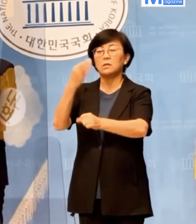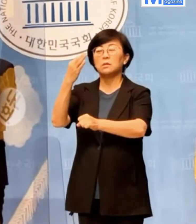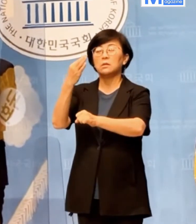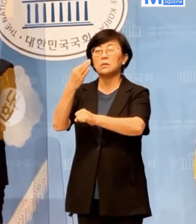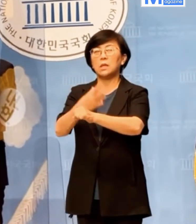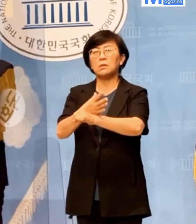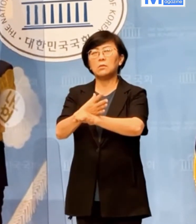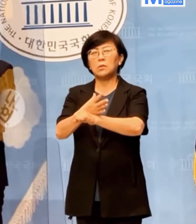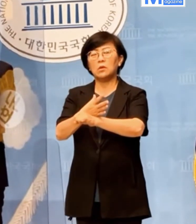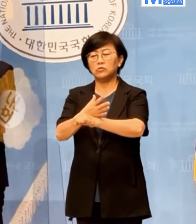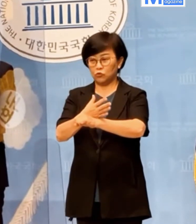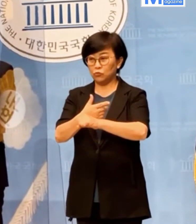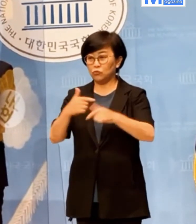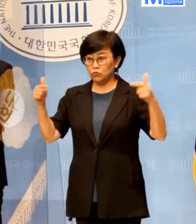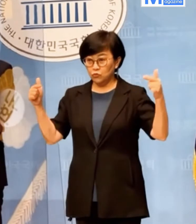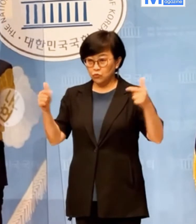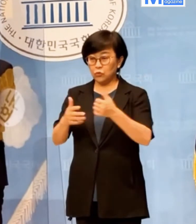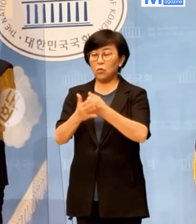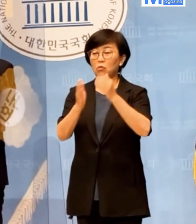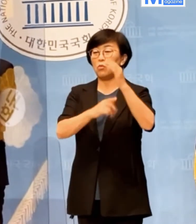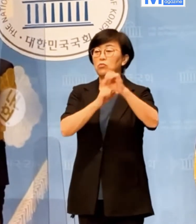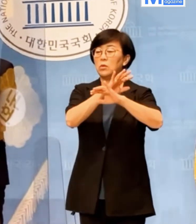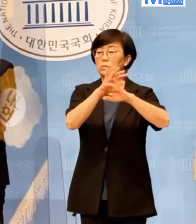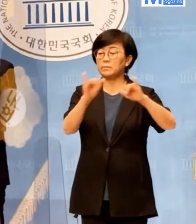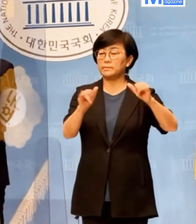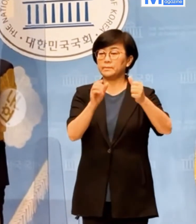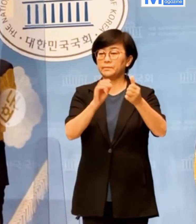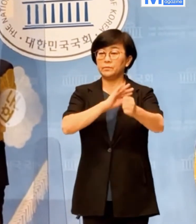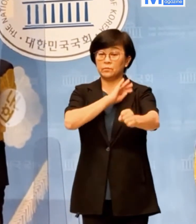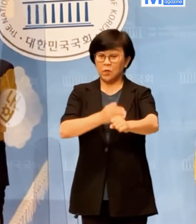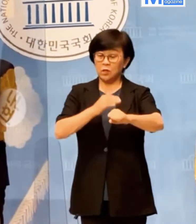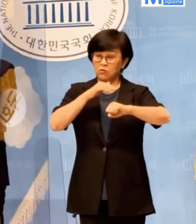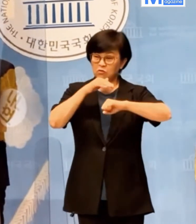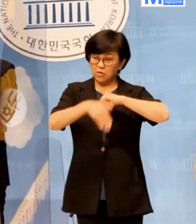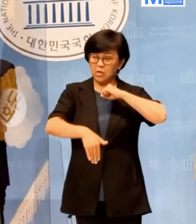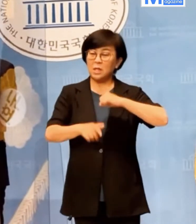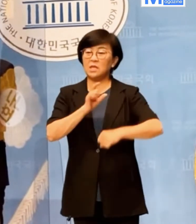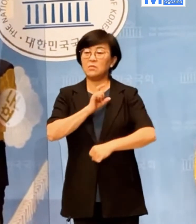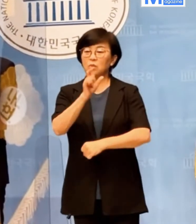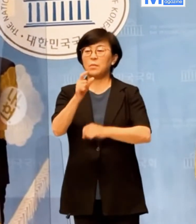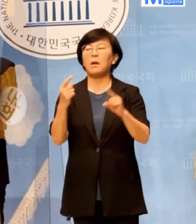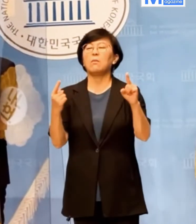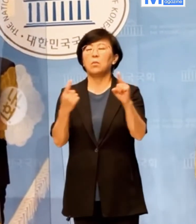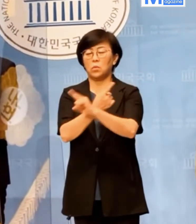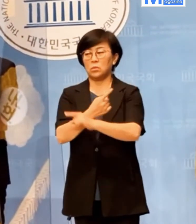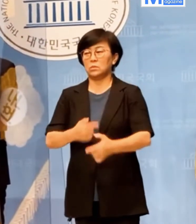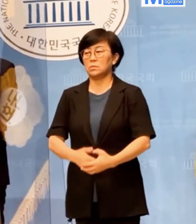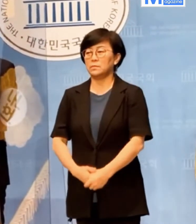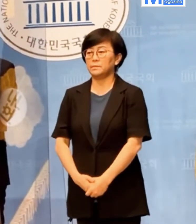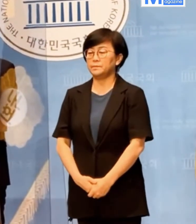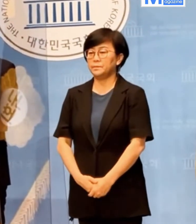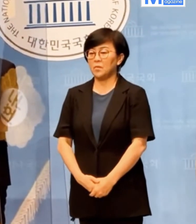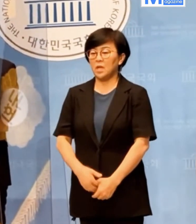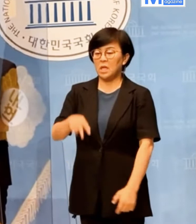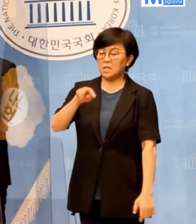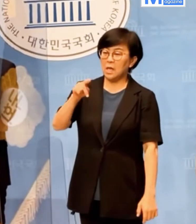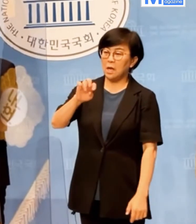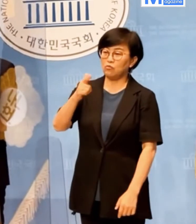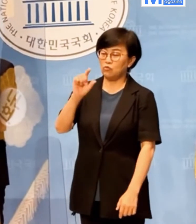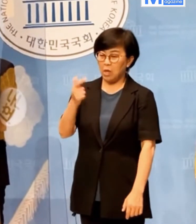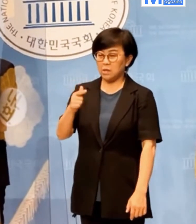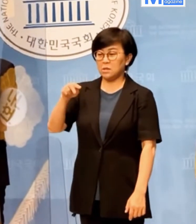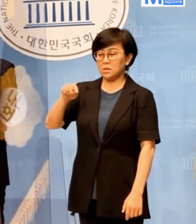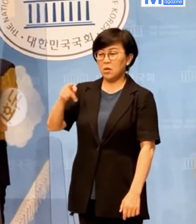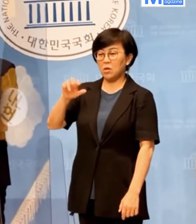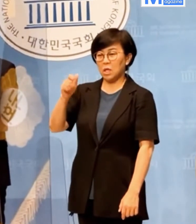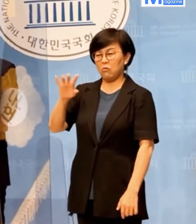단순화하겠습니다. 또한 공무원에게 붙여진 권위주의적인 명칭도 바꾸겠습니다. 사무관, 서기관,